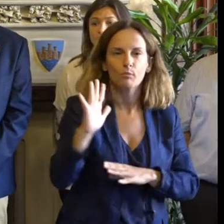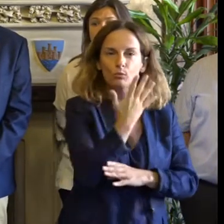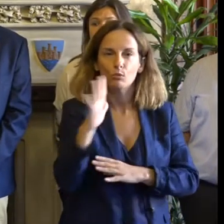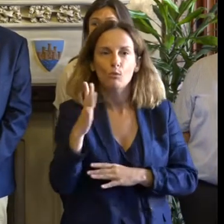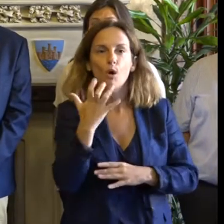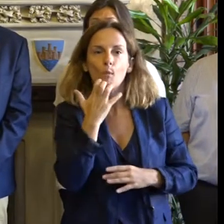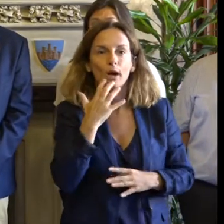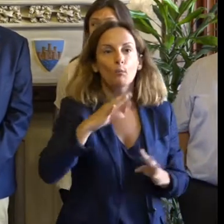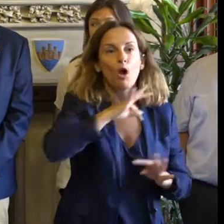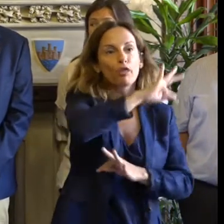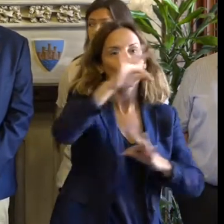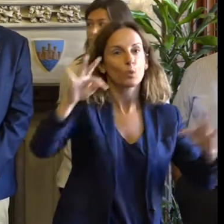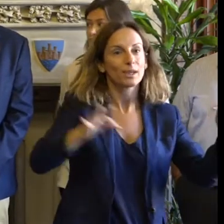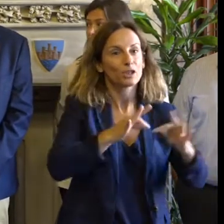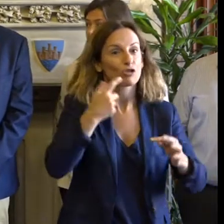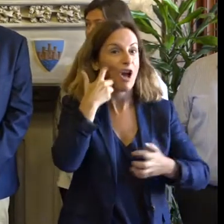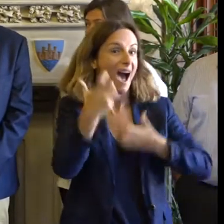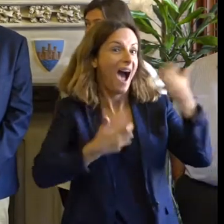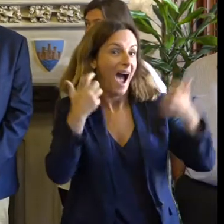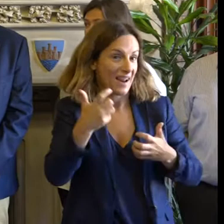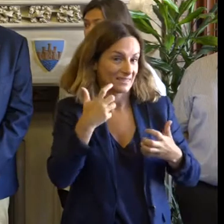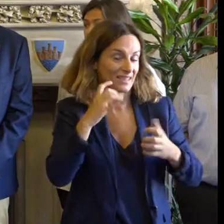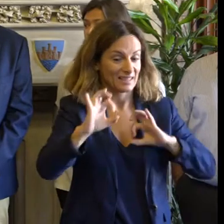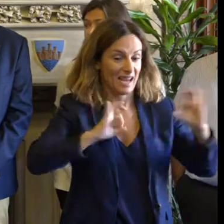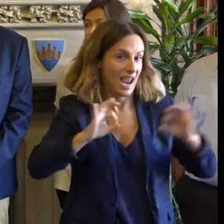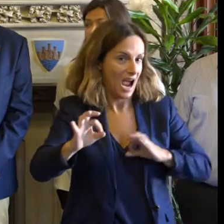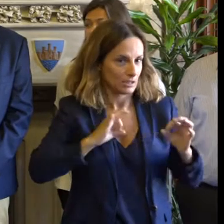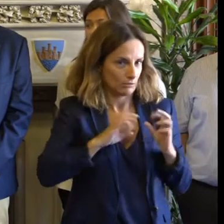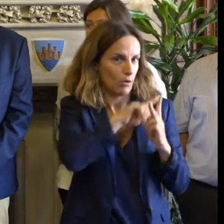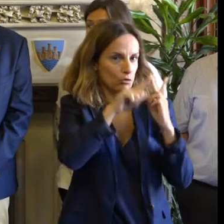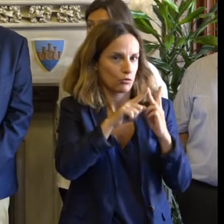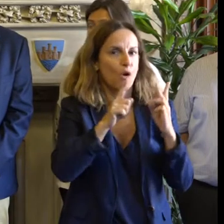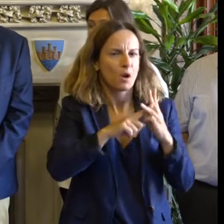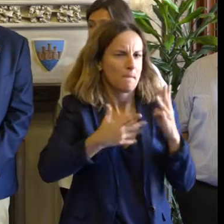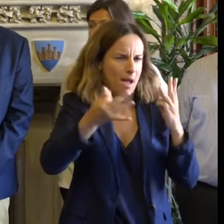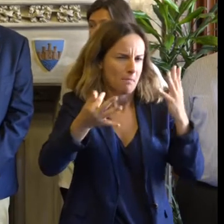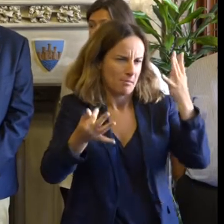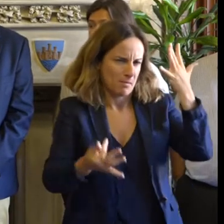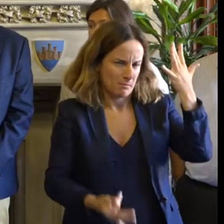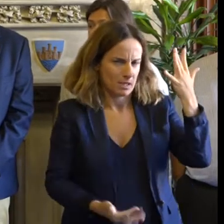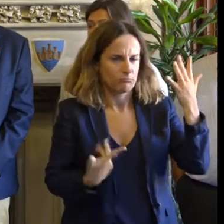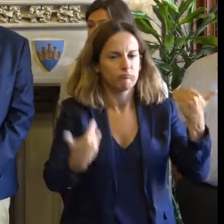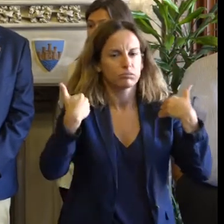escèniques i més que vendran d'aquí un poc temps, organitzades pel Consell de Mallorca.